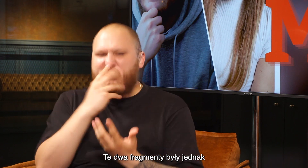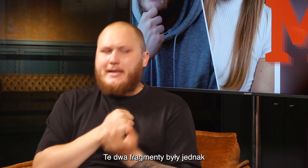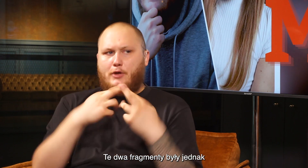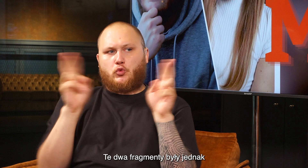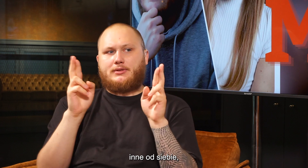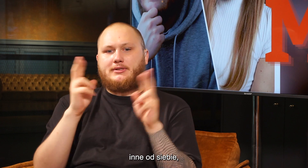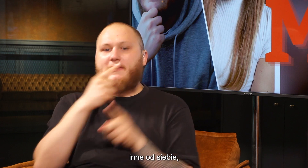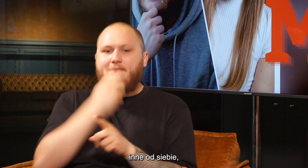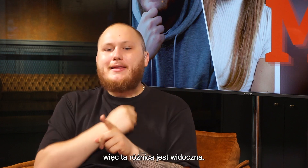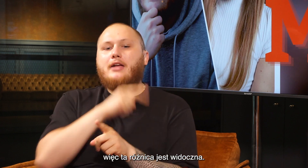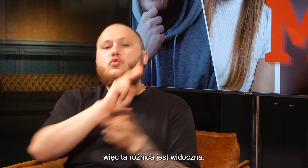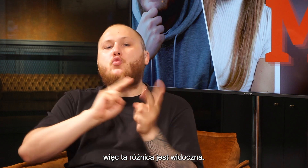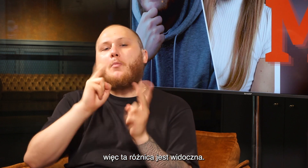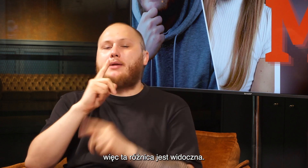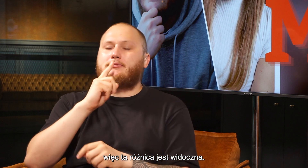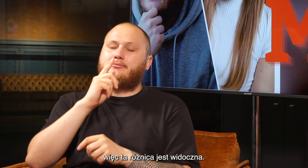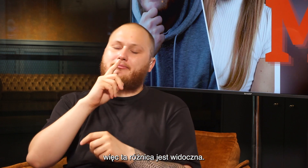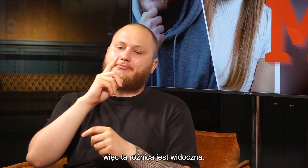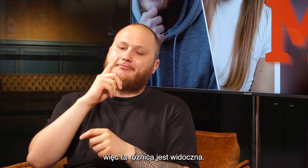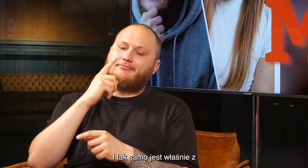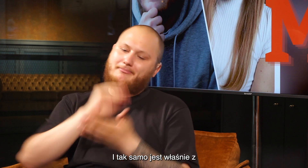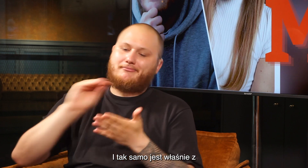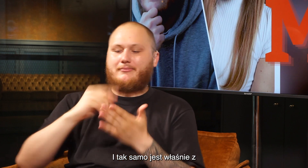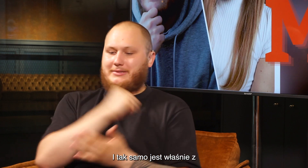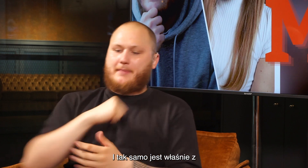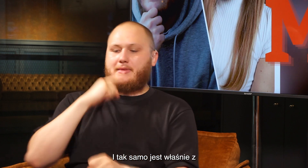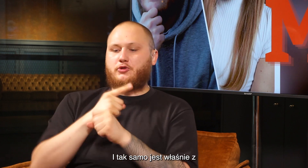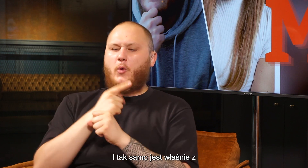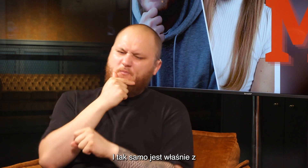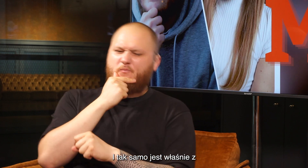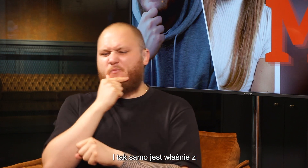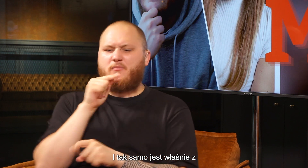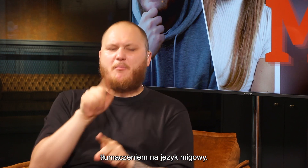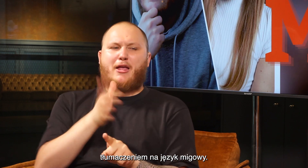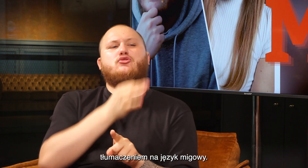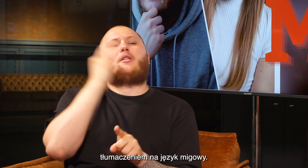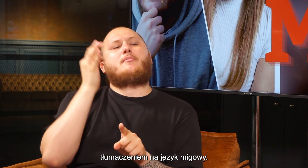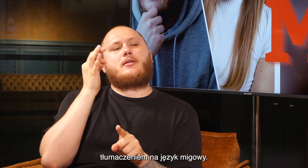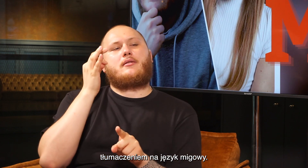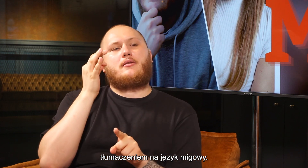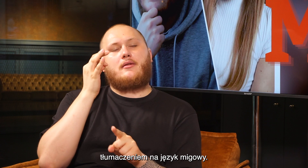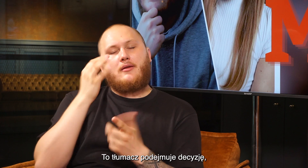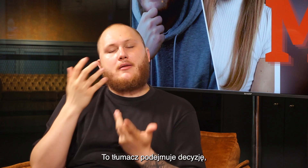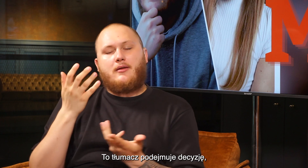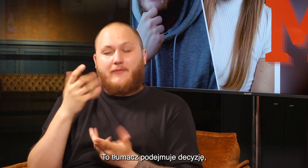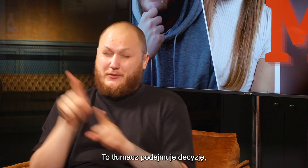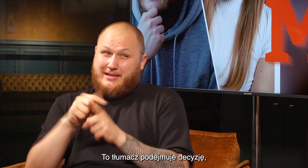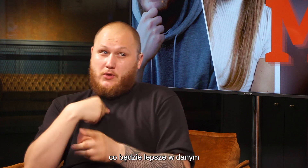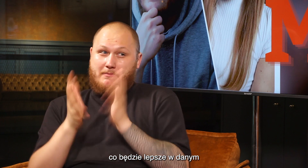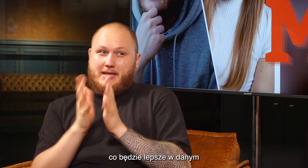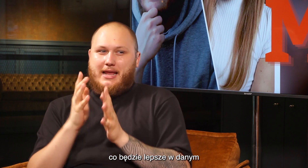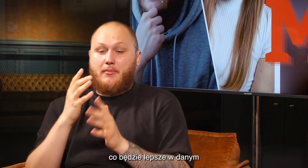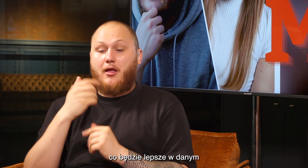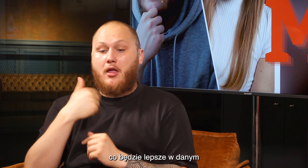Te dwa fragmenty były jednak inne od siebie, więc ta różnica jest widoczna. I tak samo jest właśnie z tłumaczeniem w ogóle. To tłumacz podejmuje